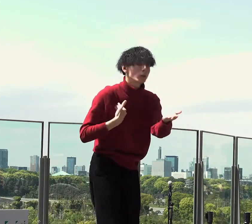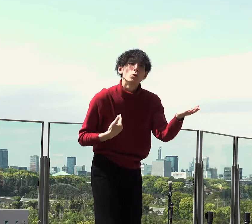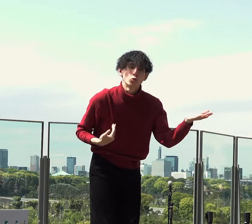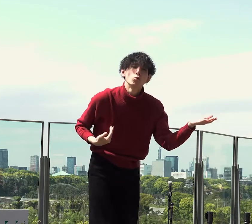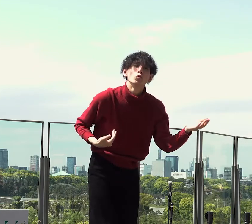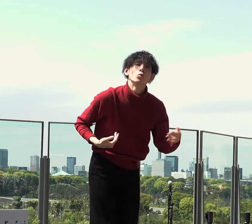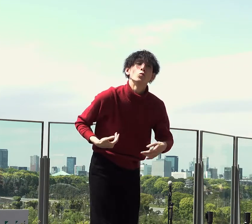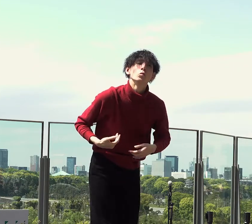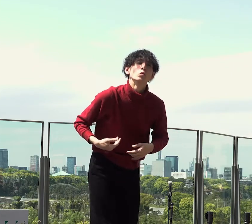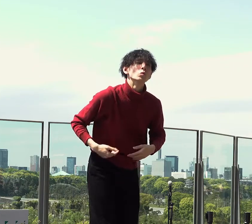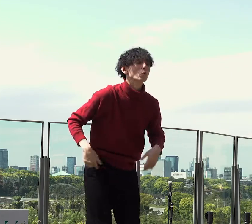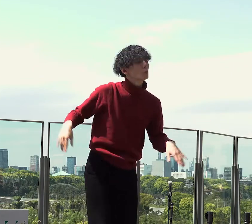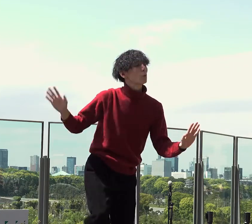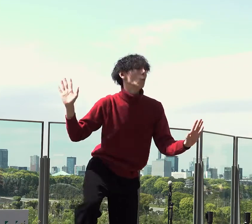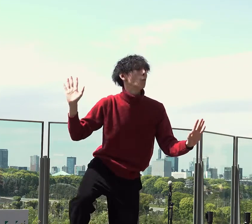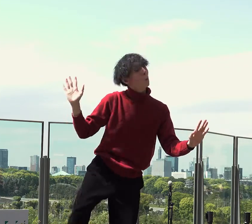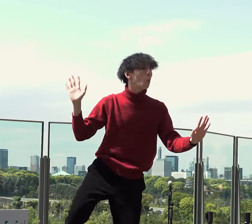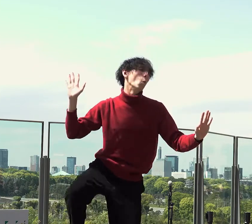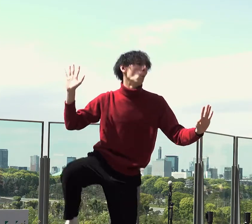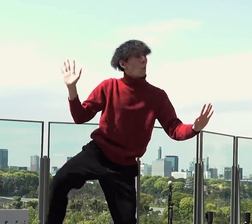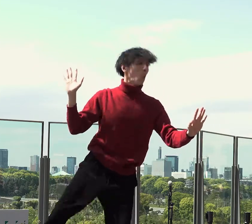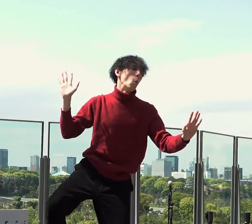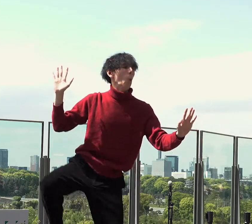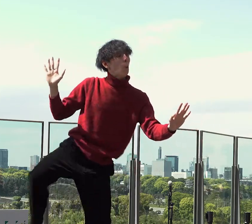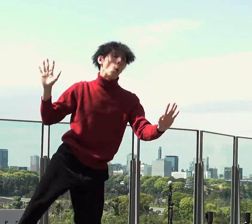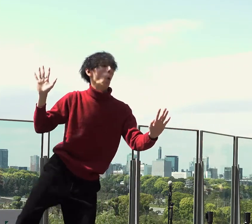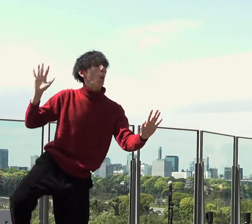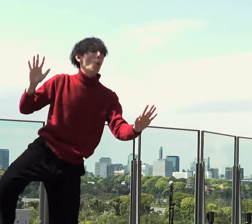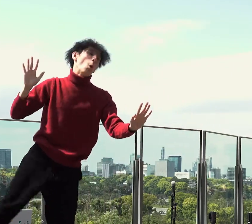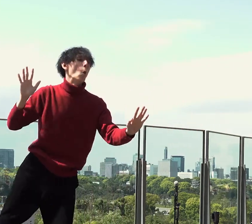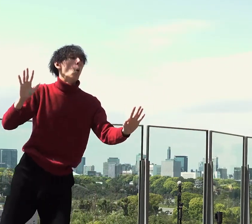どんな音か説明してもらえますか、